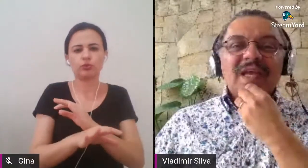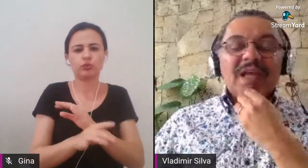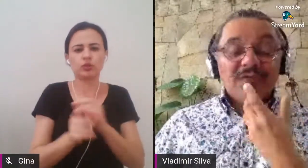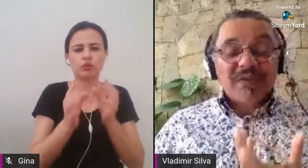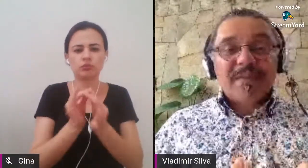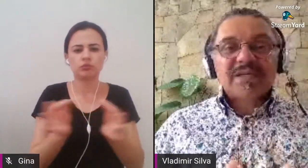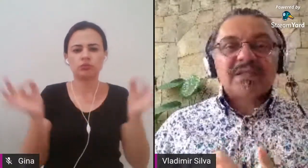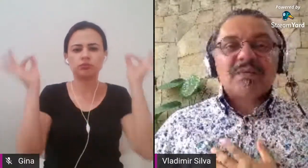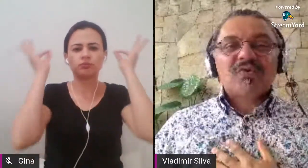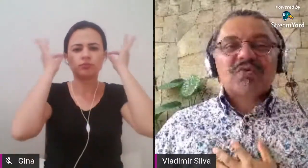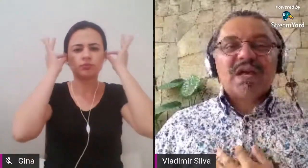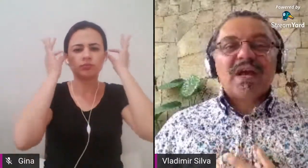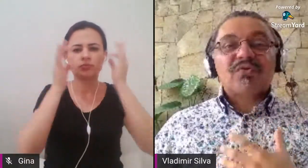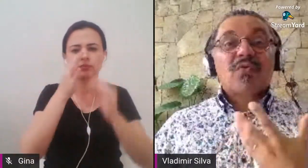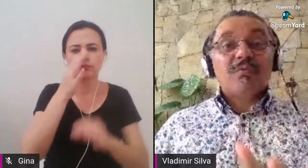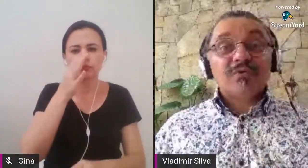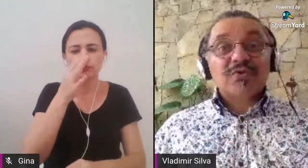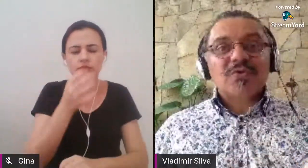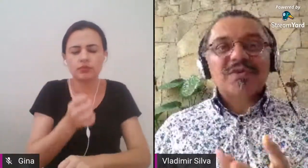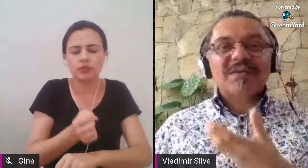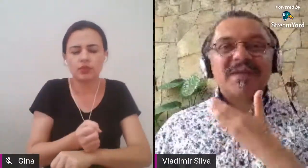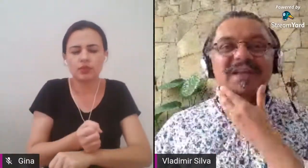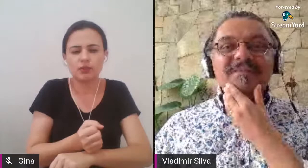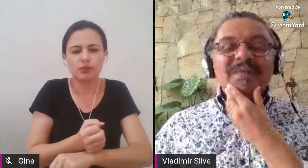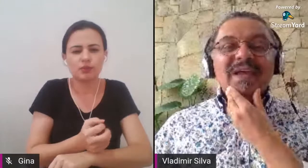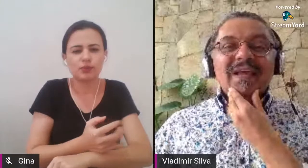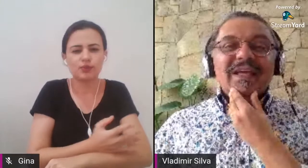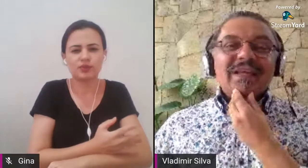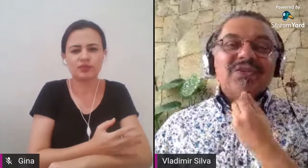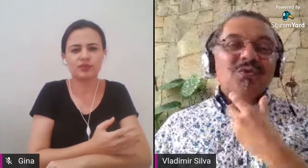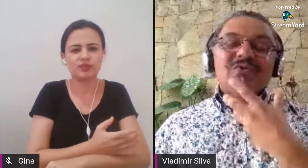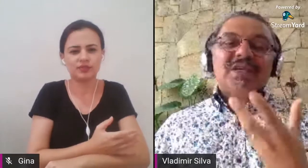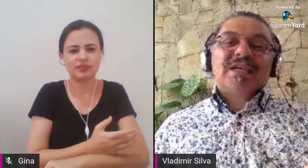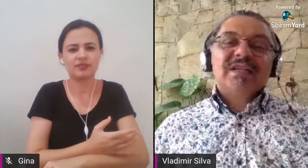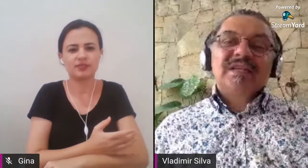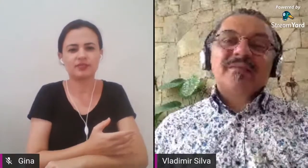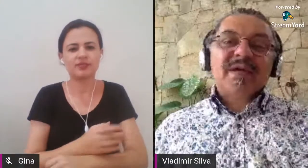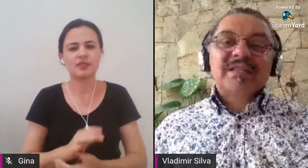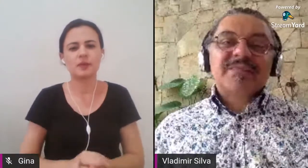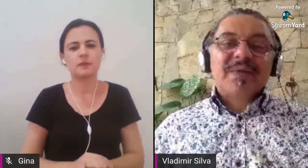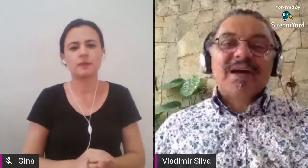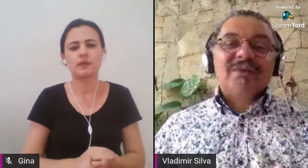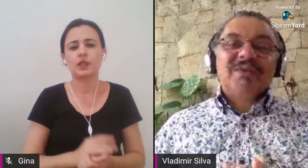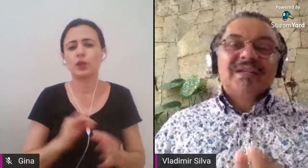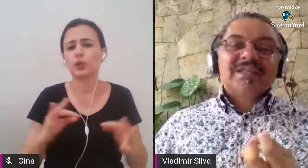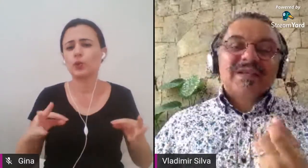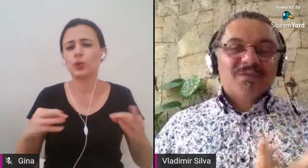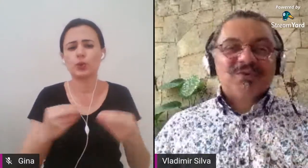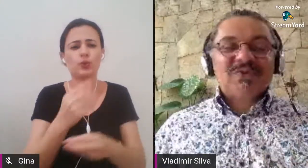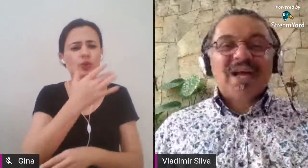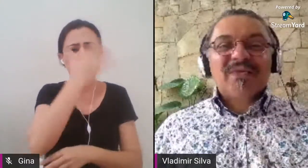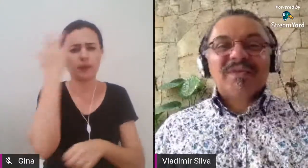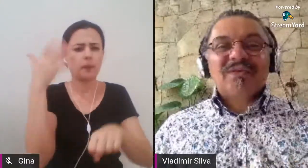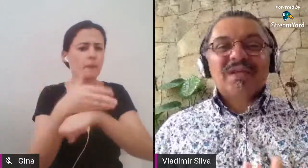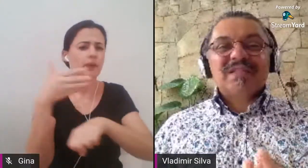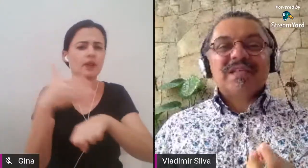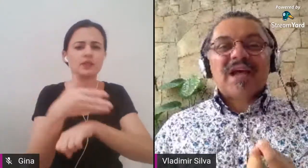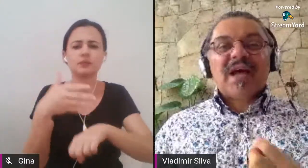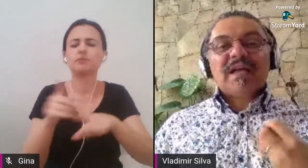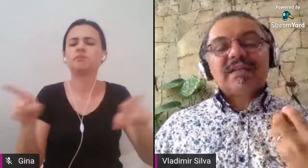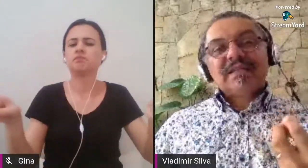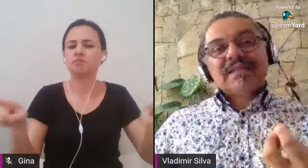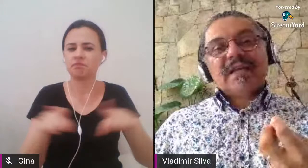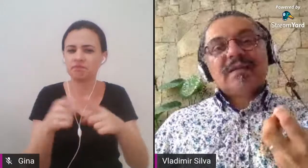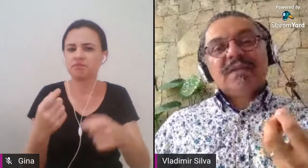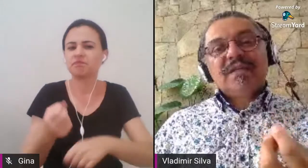vi, eu fiquei bastante emocionado, o compositor também, e todos aqueles que participaram se emocionaram. Então, quer dizer,